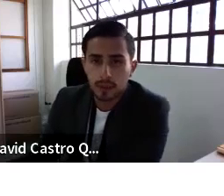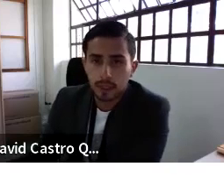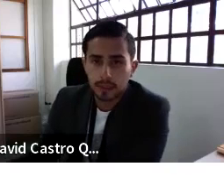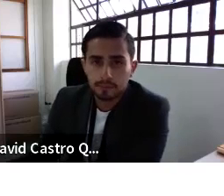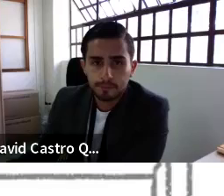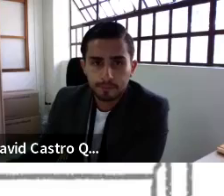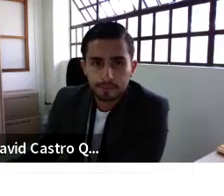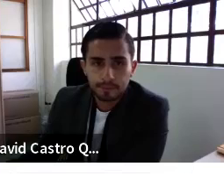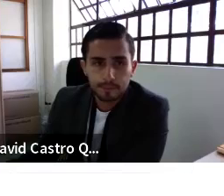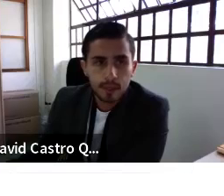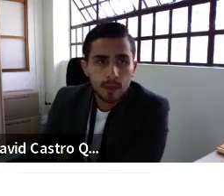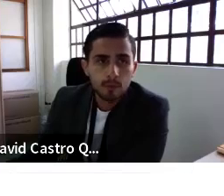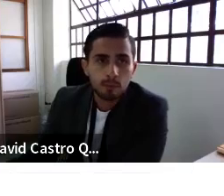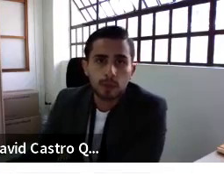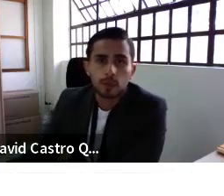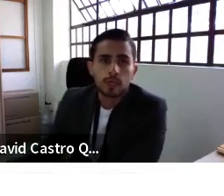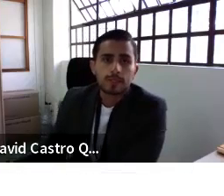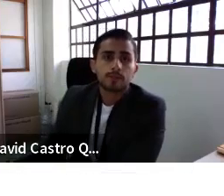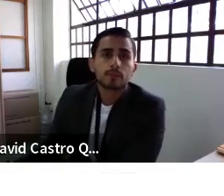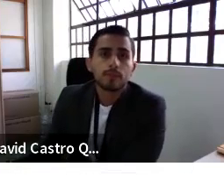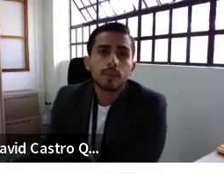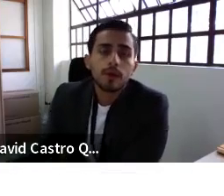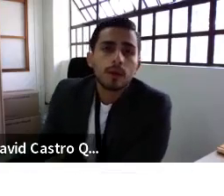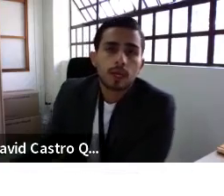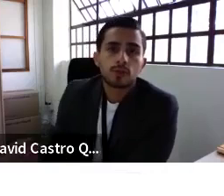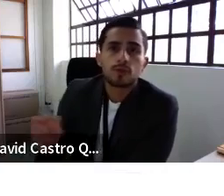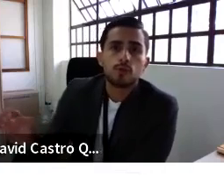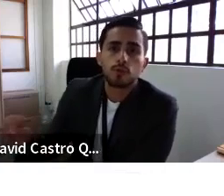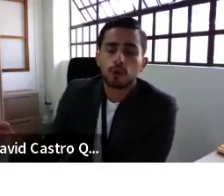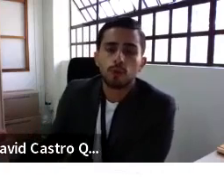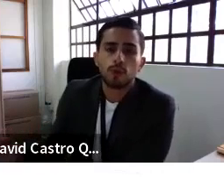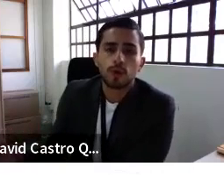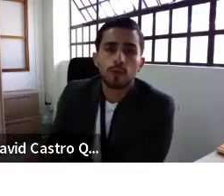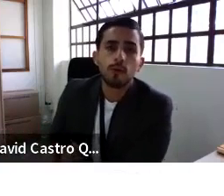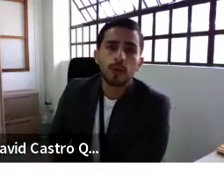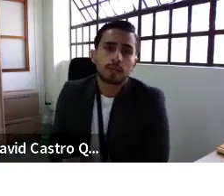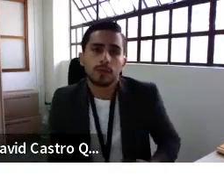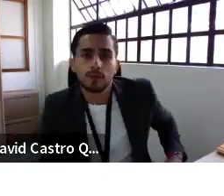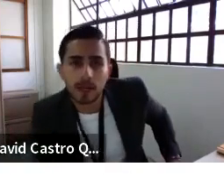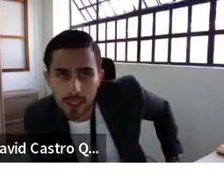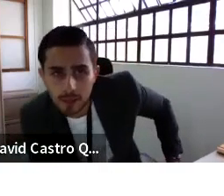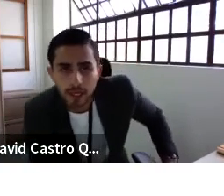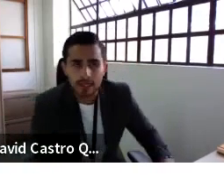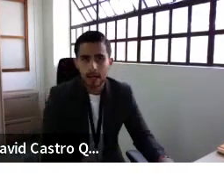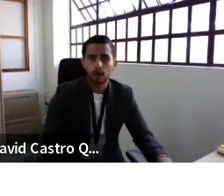constantemente bueno entonces esto es como un bullet una anotación que les hago